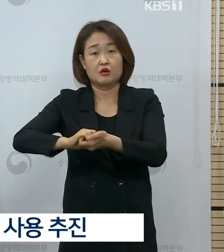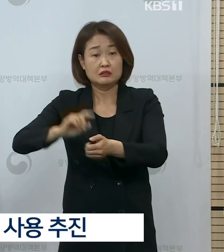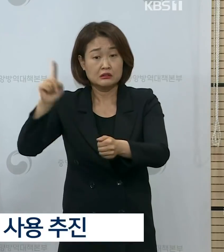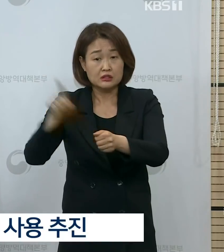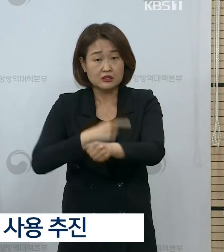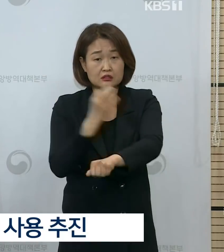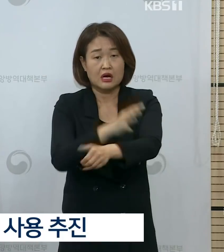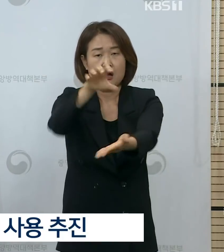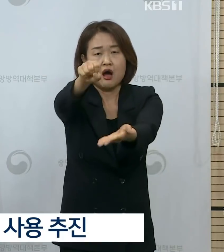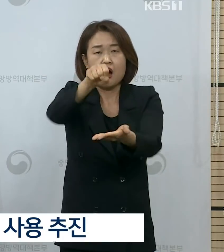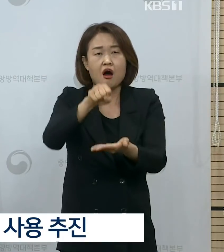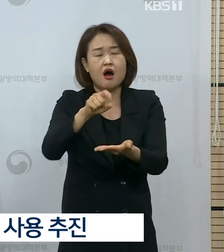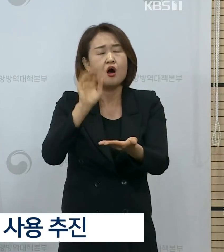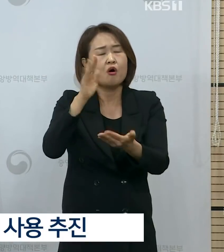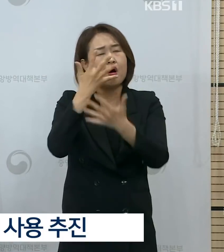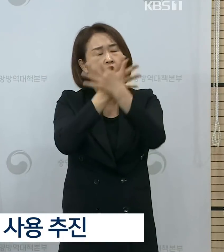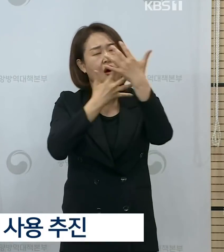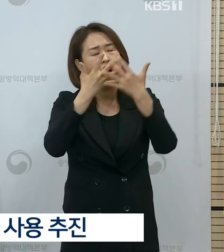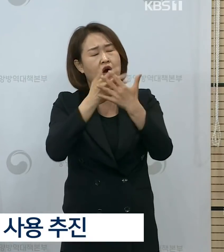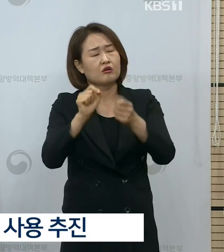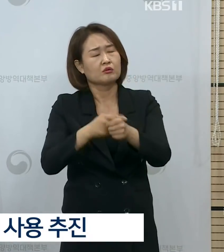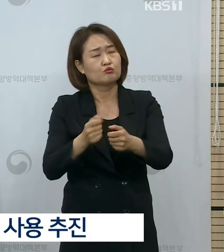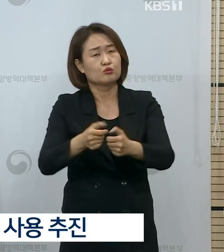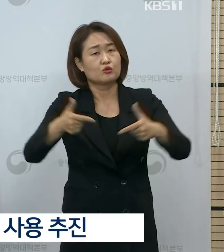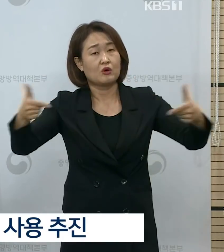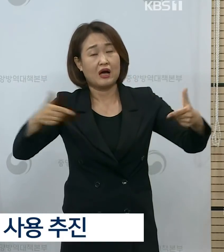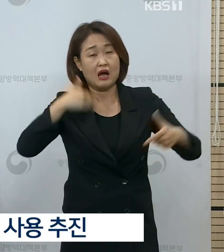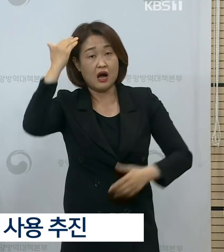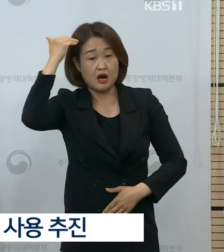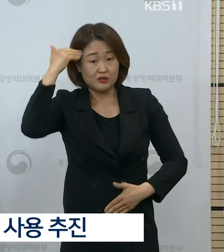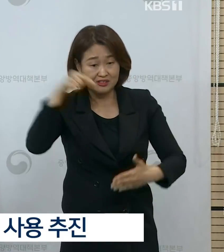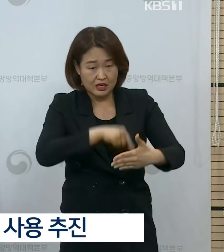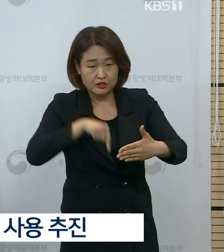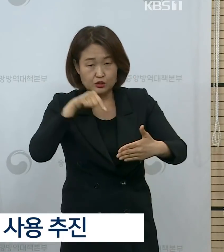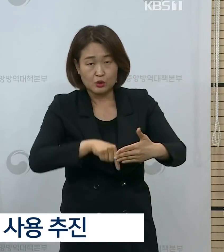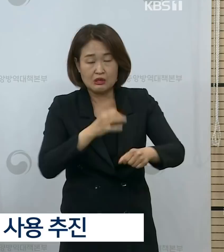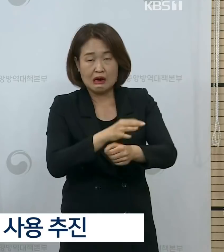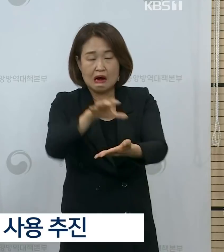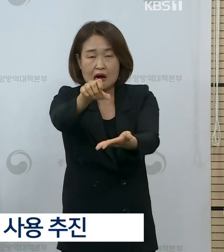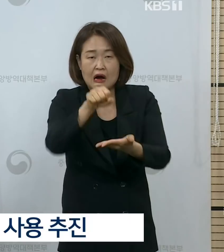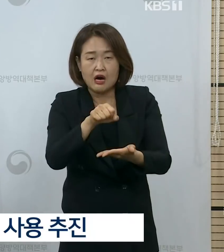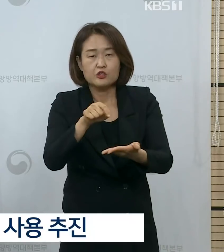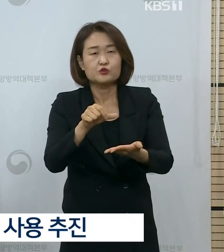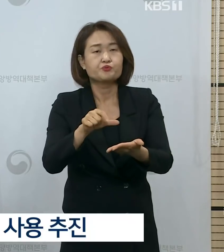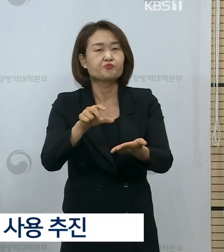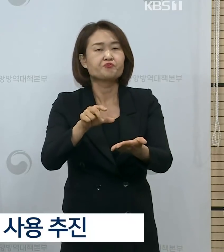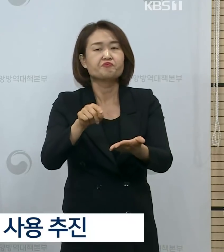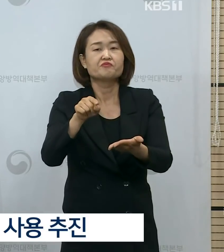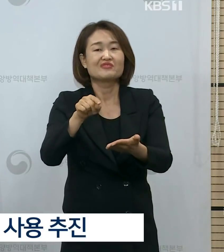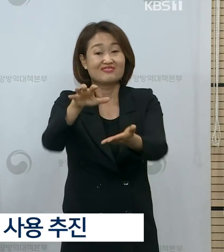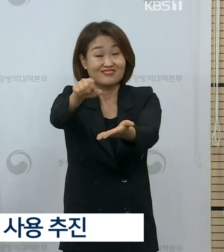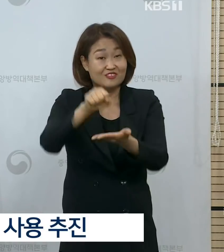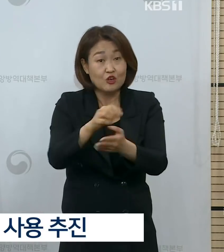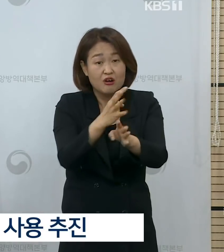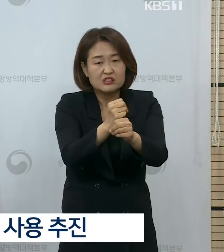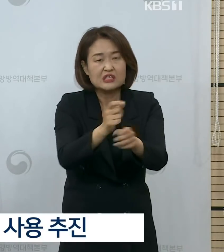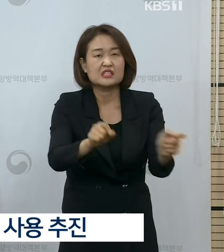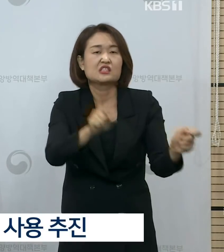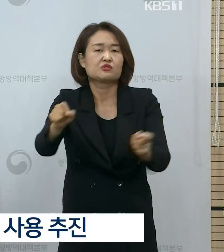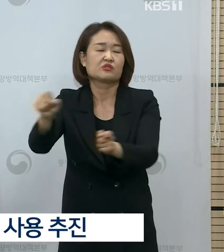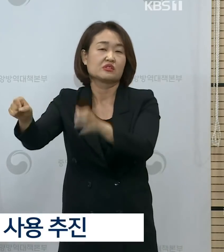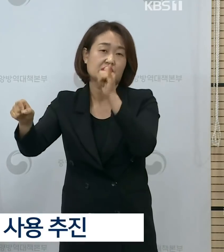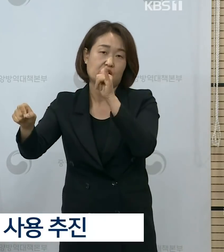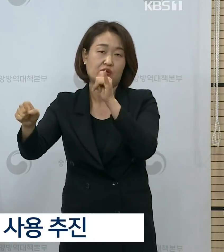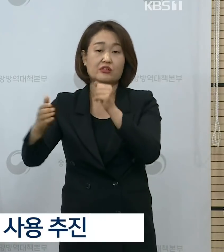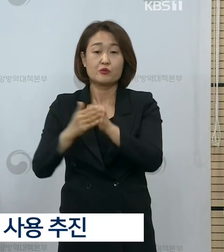상황의 불안정성이 확대되고 국내 도입 물량도 공급 지연이 나타나고 있어 이미 확보한 백신의